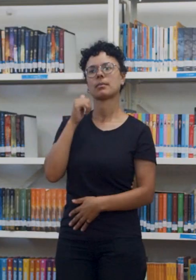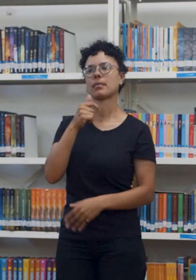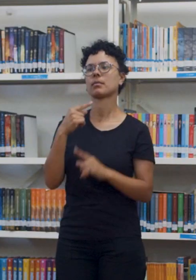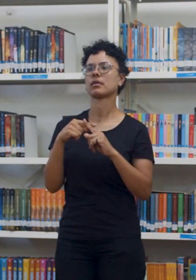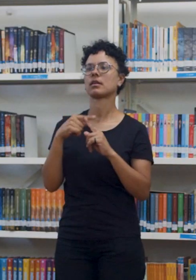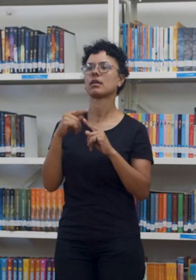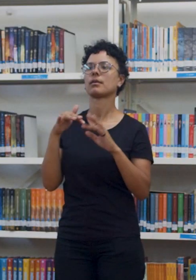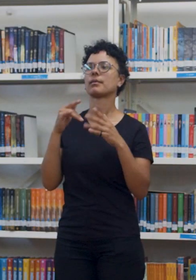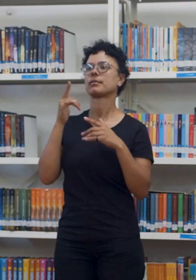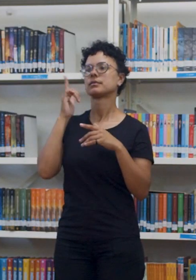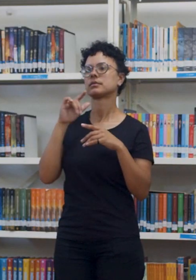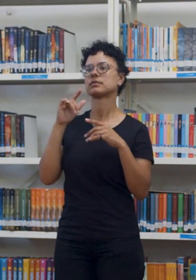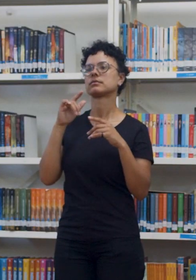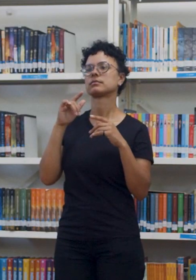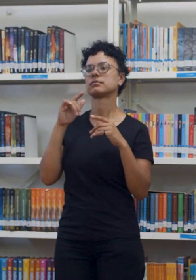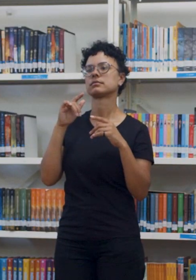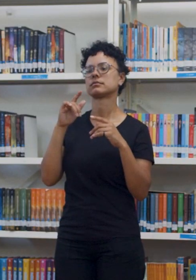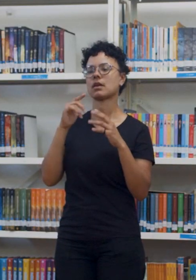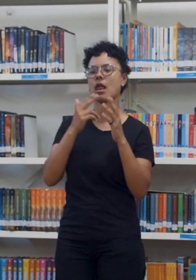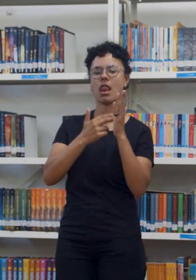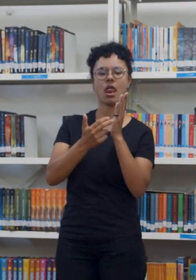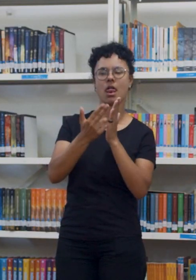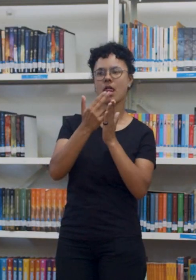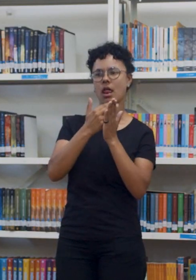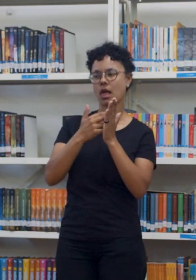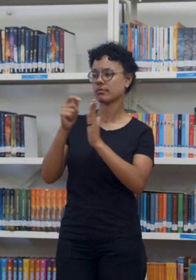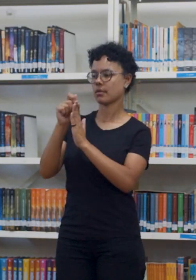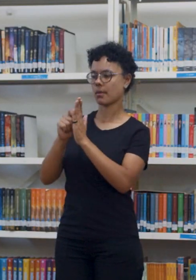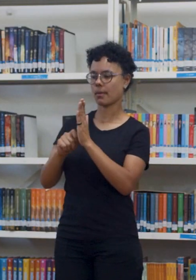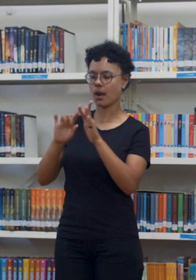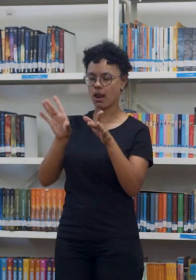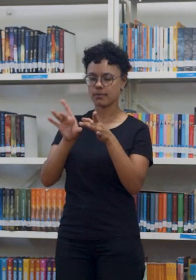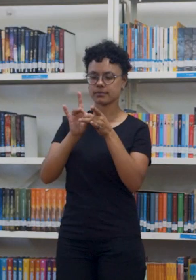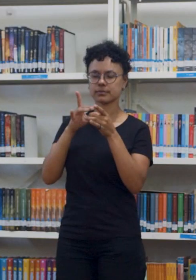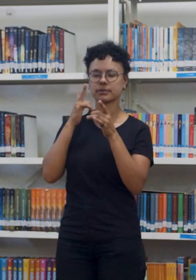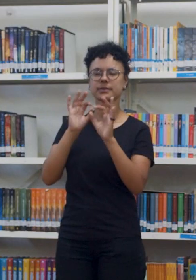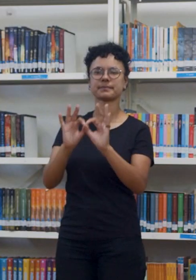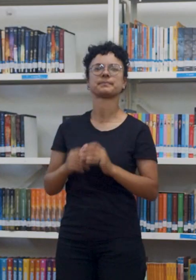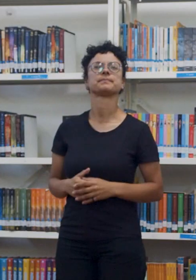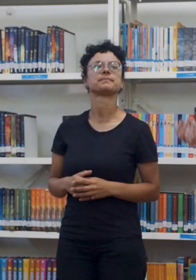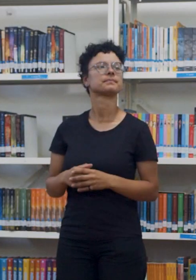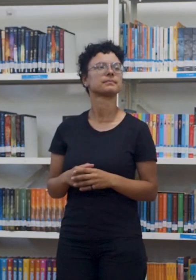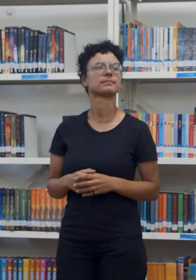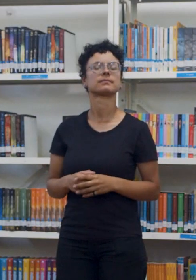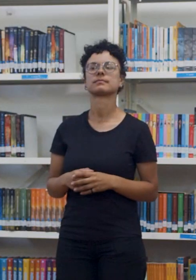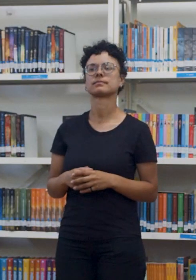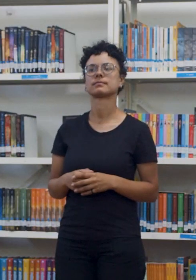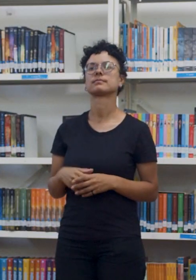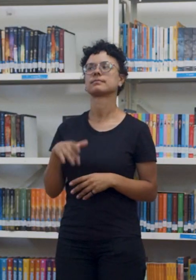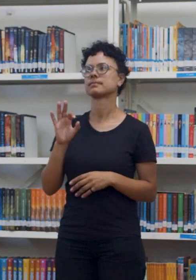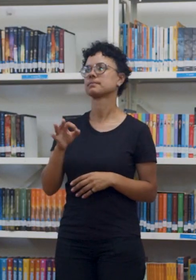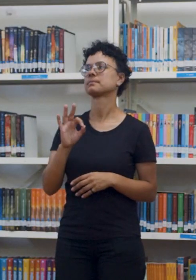isso, porque assim eu consigo passar para as minhas ilustrações o que a pessoa quer transmitir, né? Perfeito. Que é a parte da